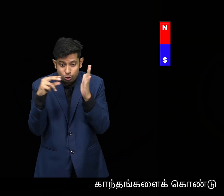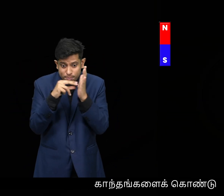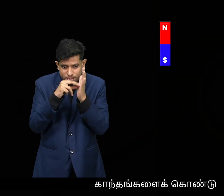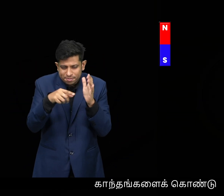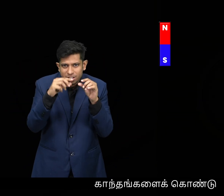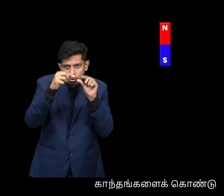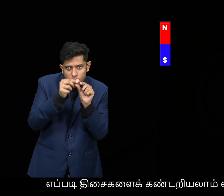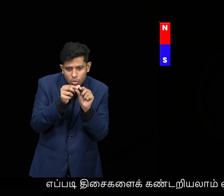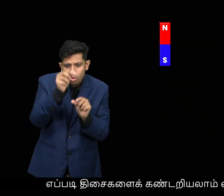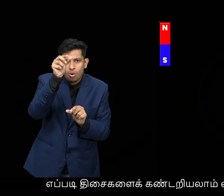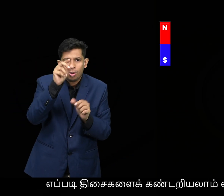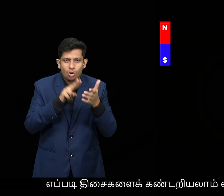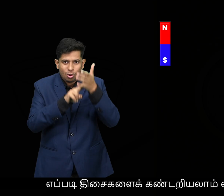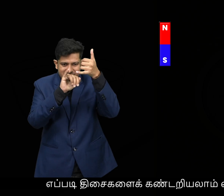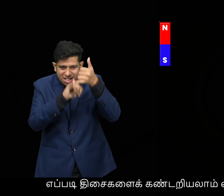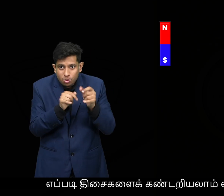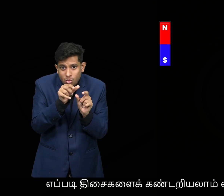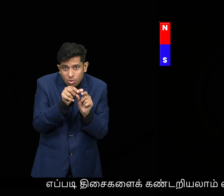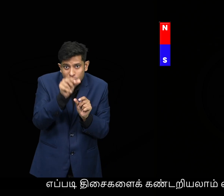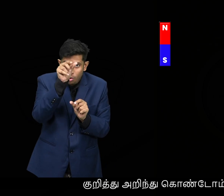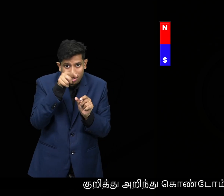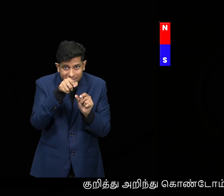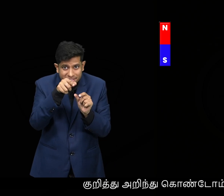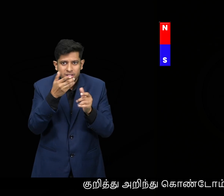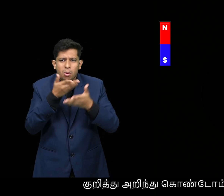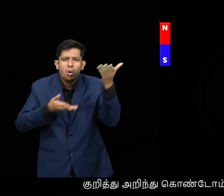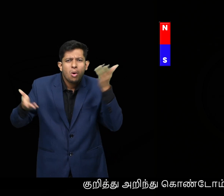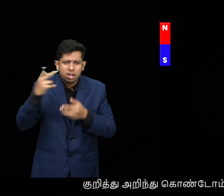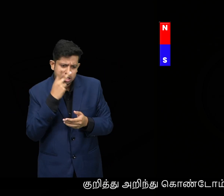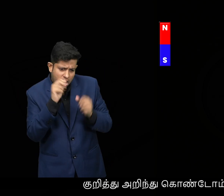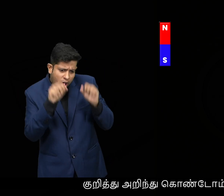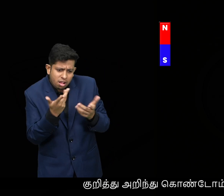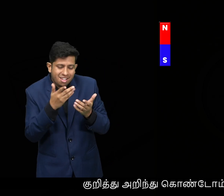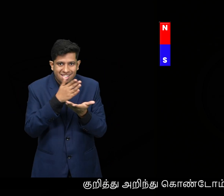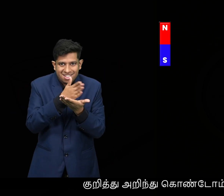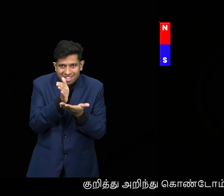கொண்டு எப்படி திசைகளை கண்டறியலாம் என்பதை குறித்து அறிந்து கொண்டோம்.